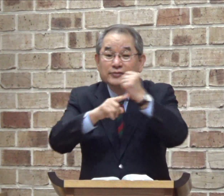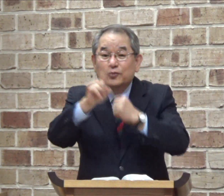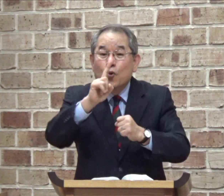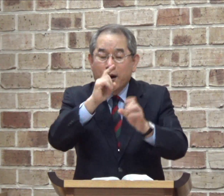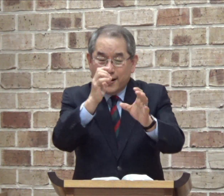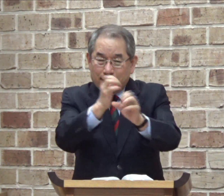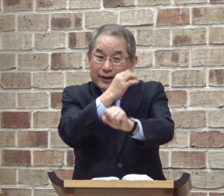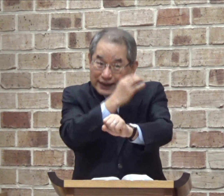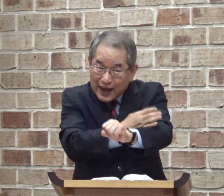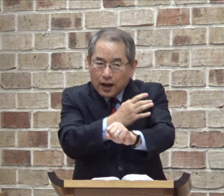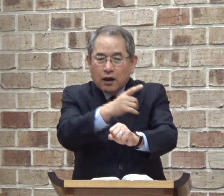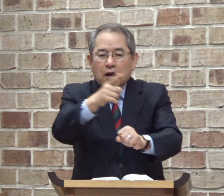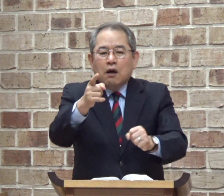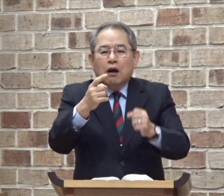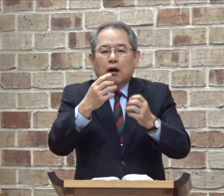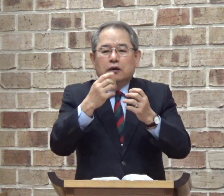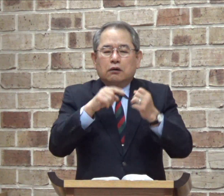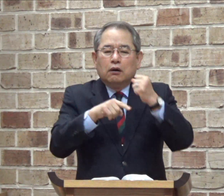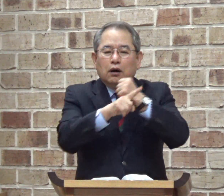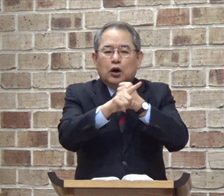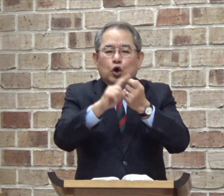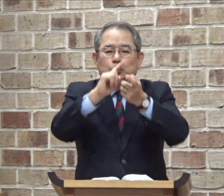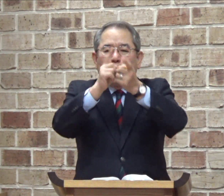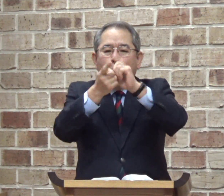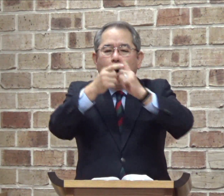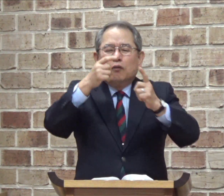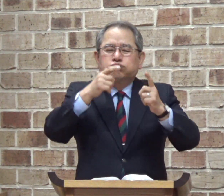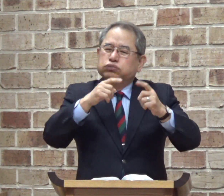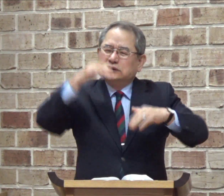서로 신분의 격차가 굉장히 많았습니다. 교회 안에. 부유한 사람,